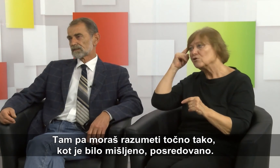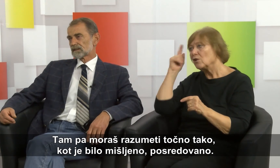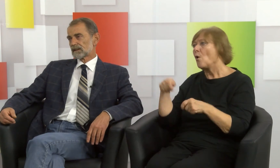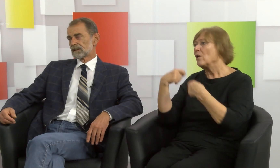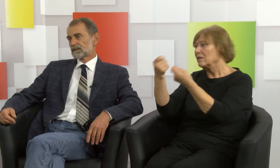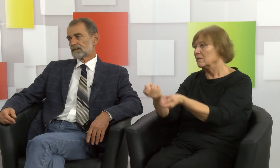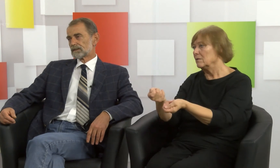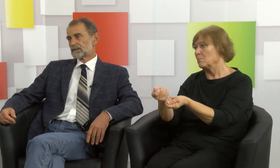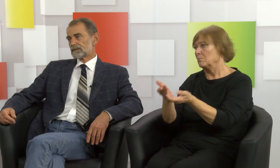Ne.